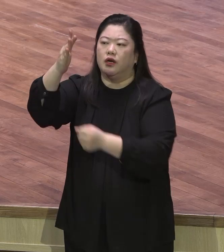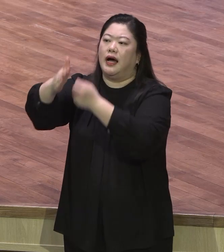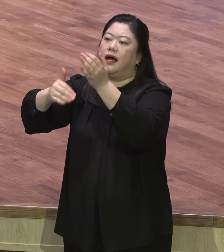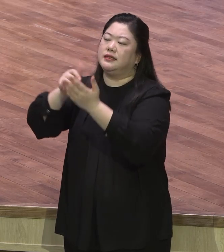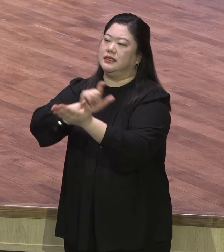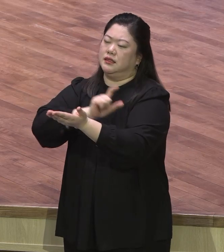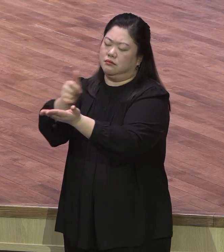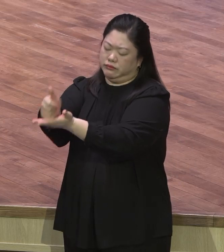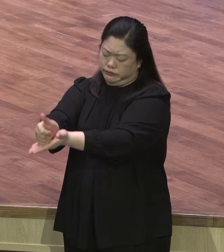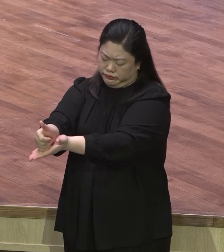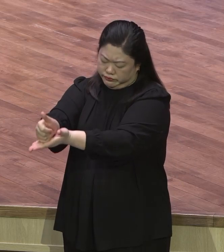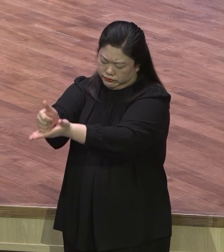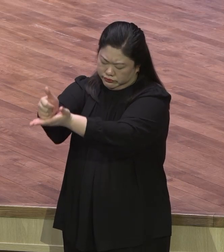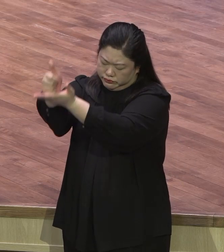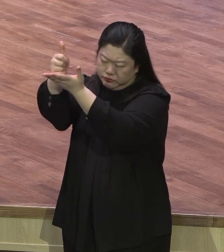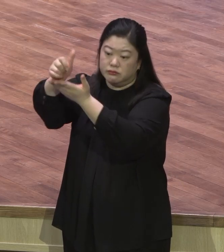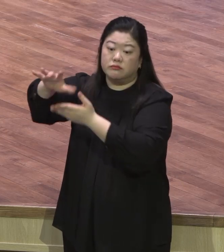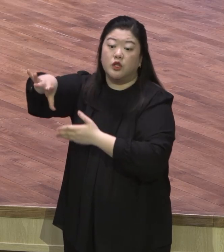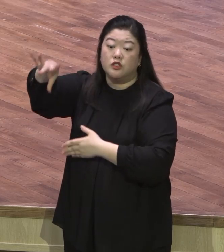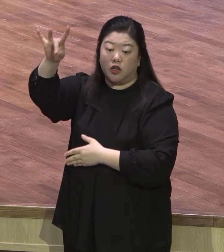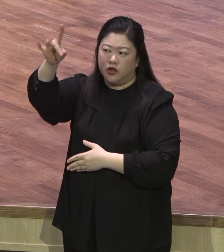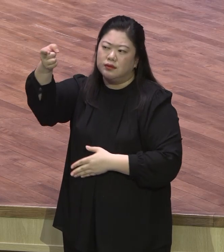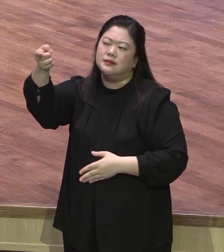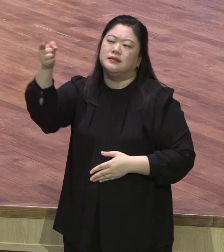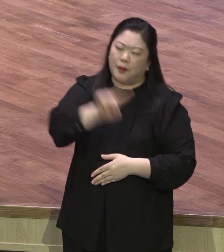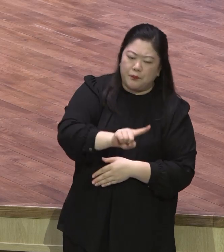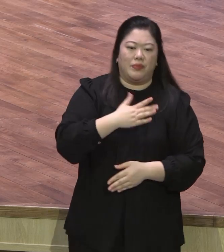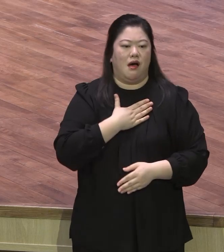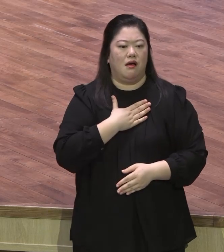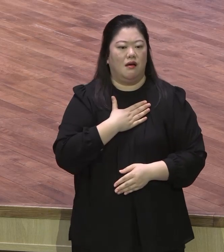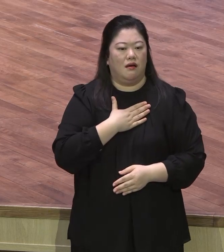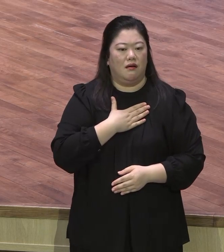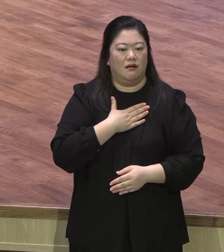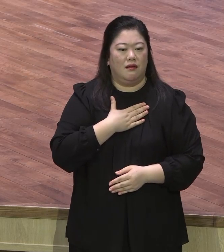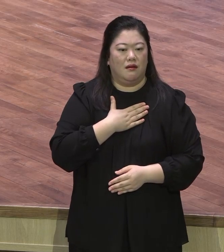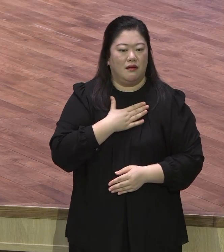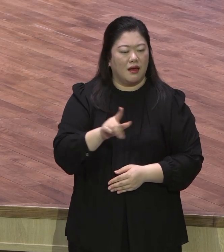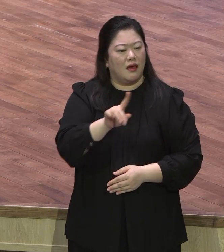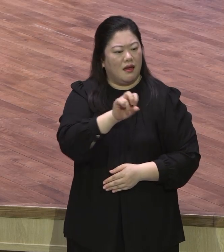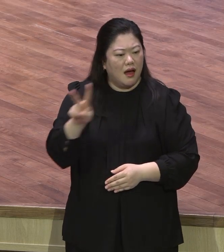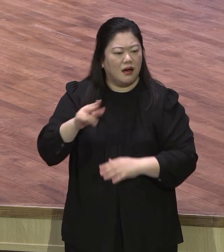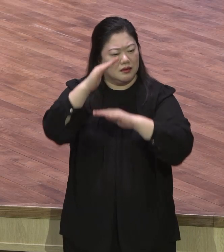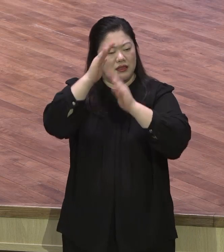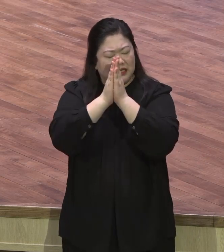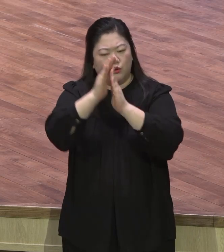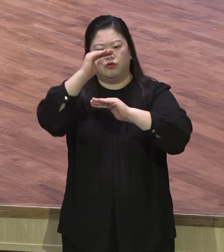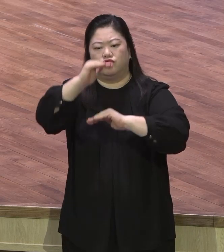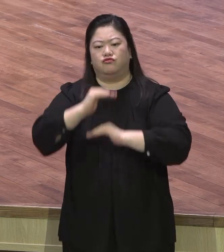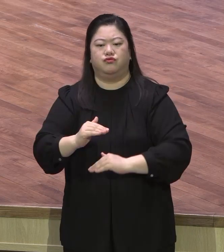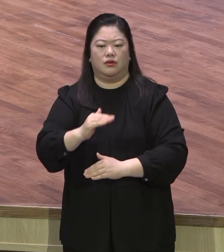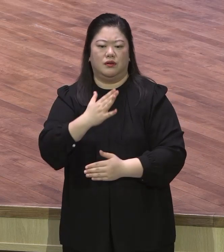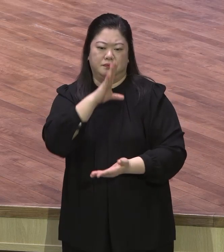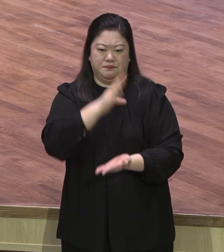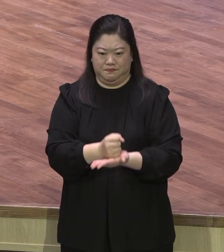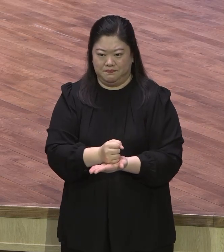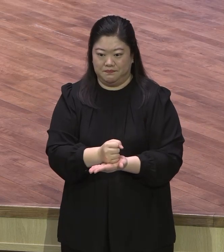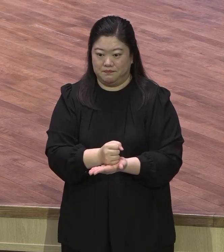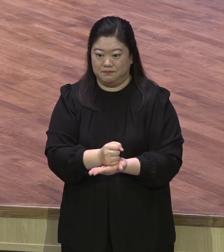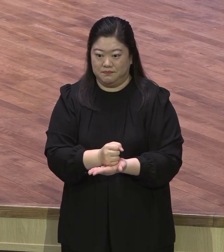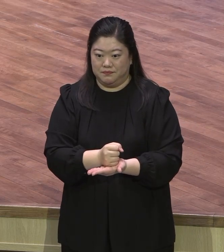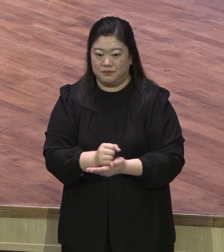높이 높이 드러나길 바랍니다. 라고 하는 것이 더 중요하다는 것이에요. 사실 하나님은